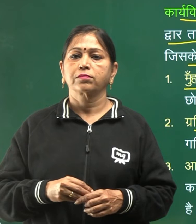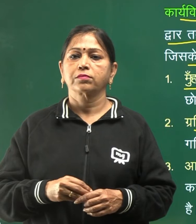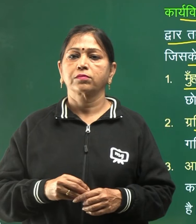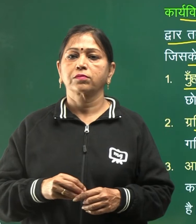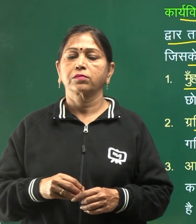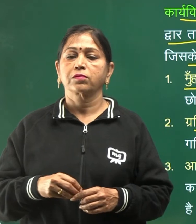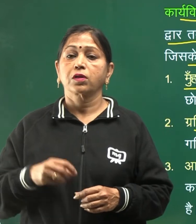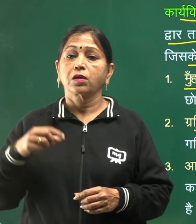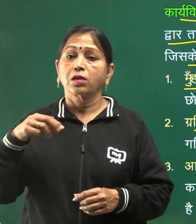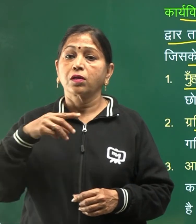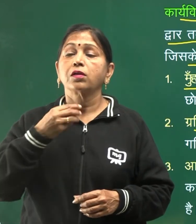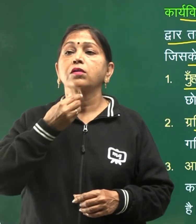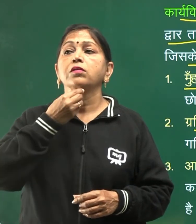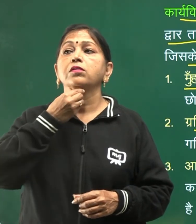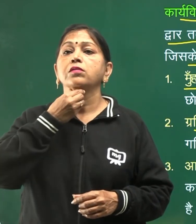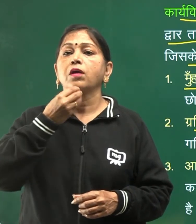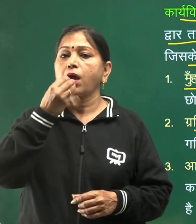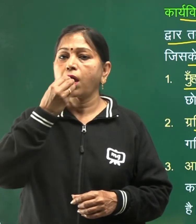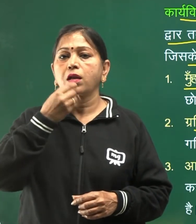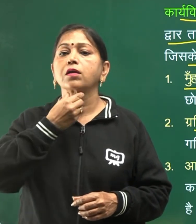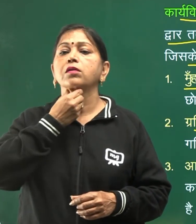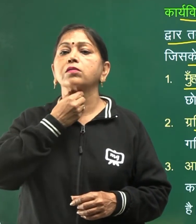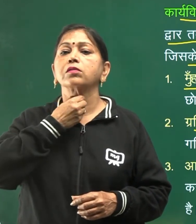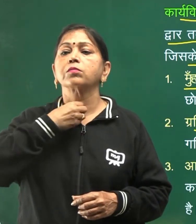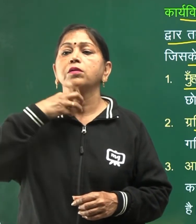गति भोजन नली में